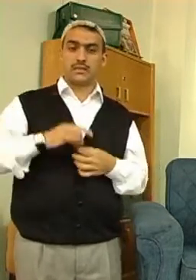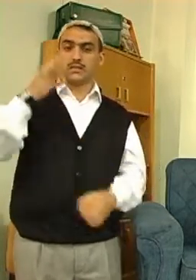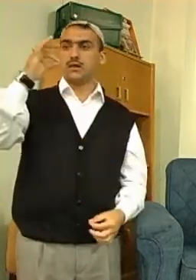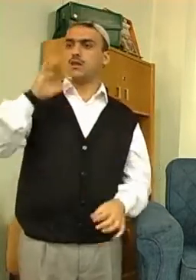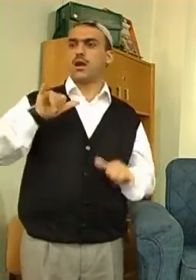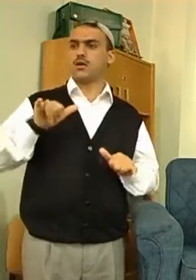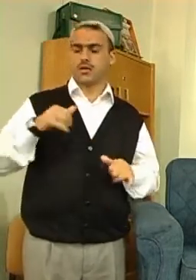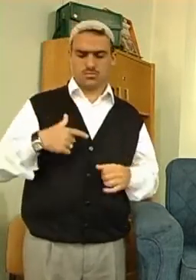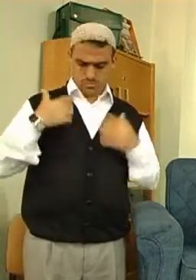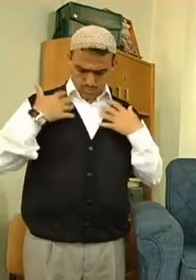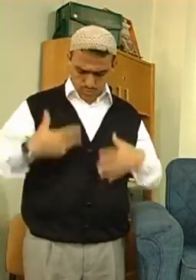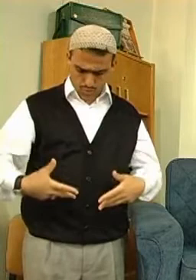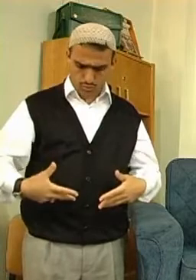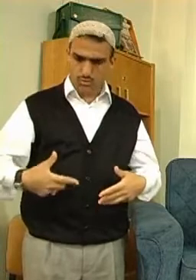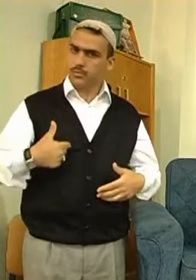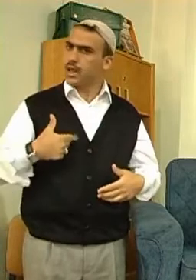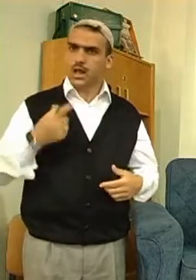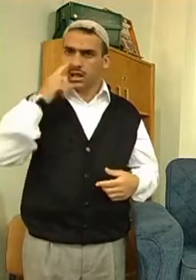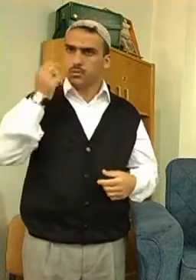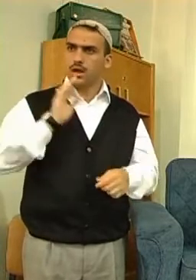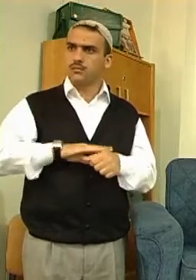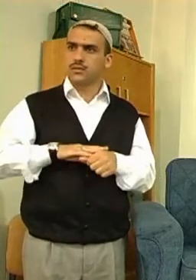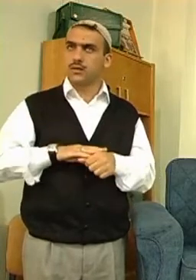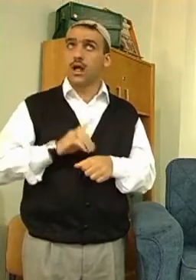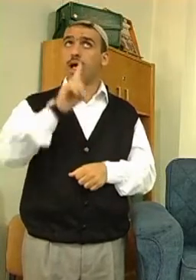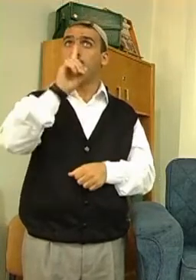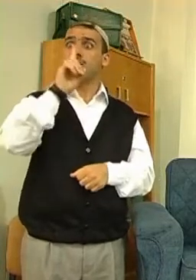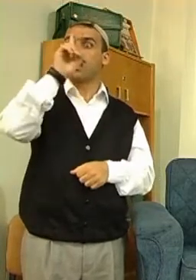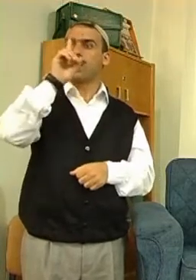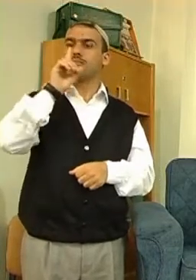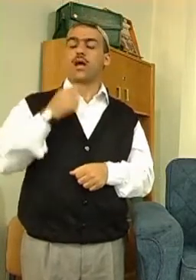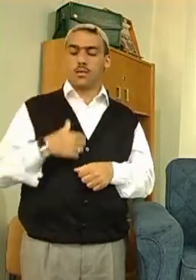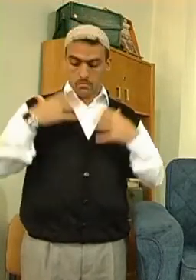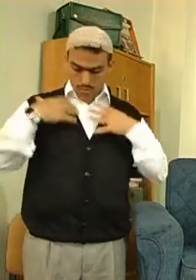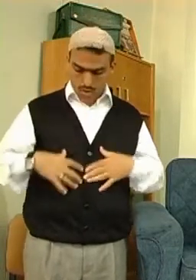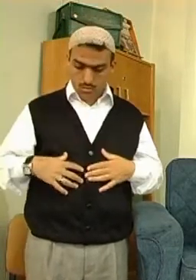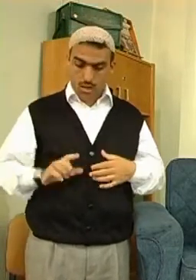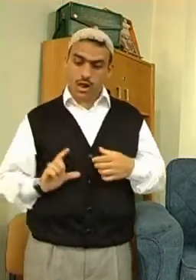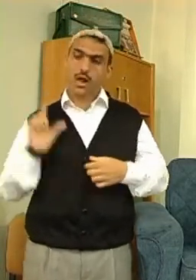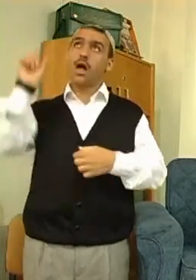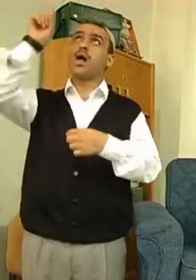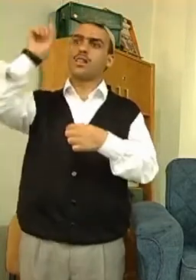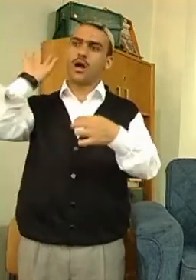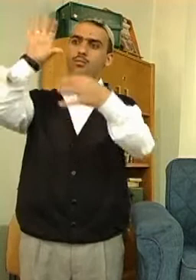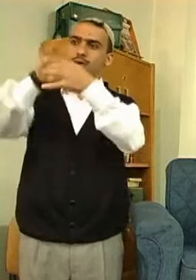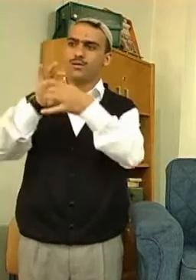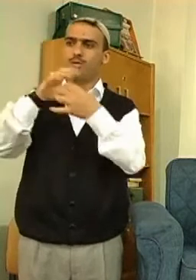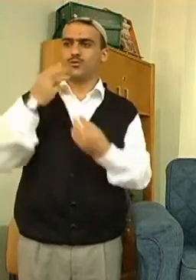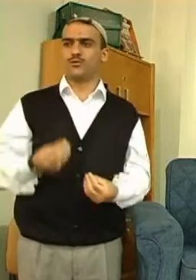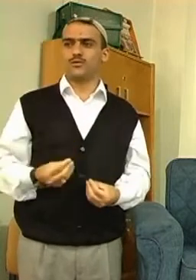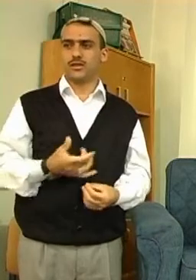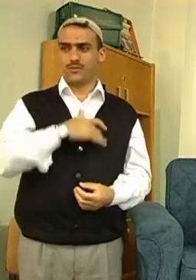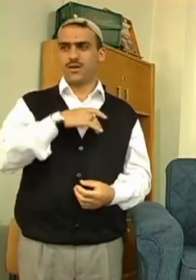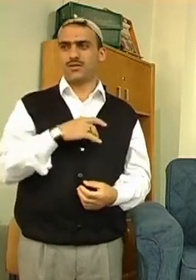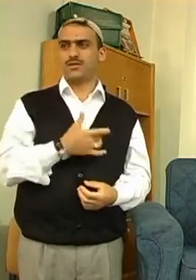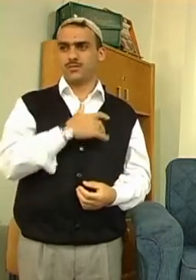Ben bir mahlukum, beni Allah yarattı. İşte benim bir hayatım var, bir muhyi bana bu